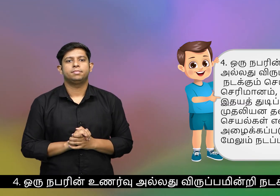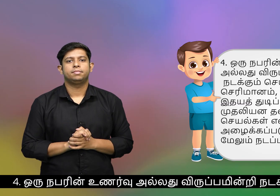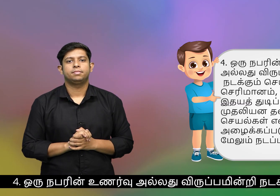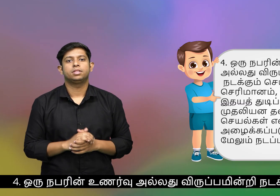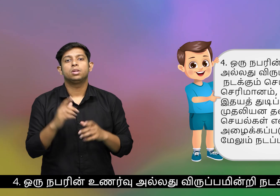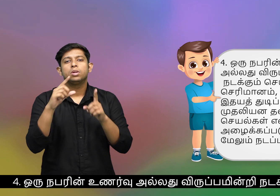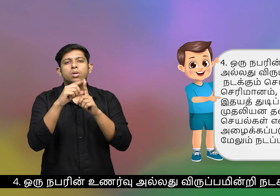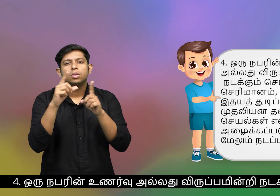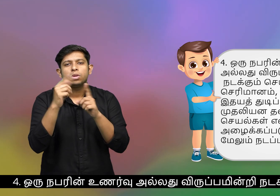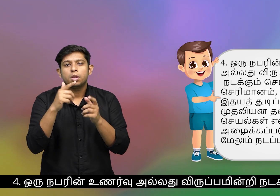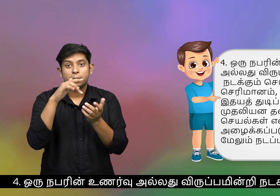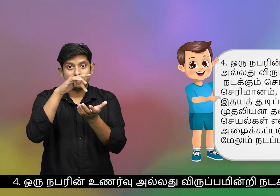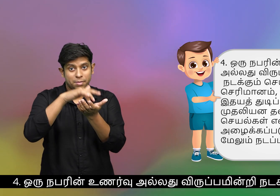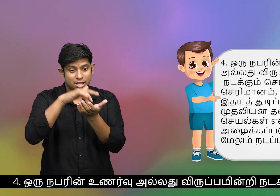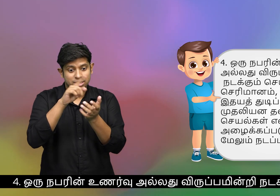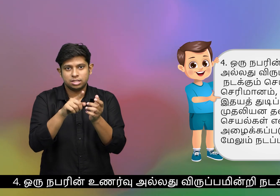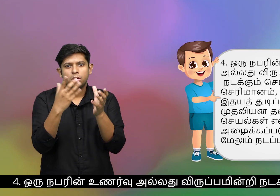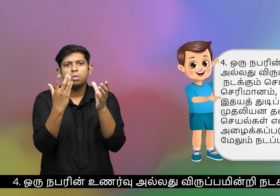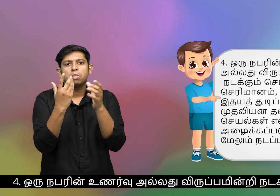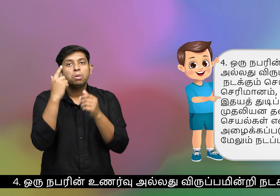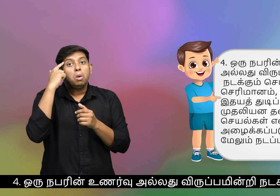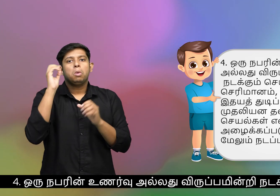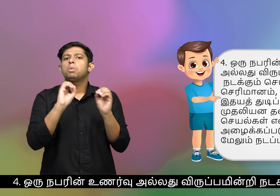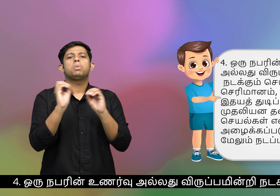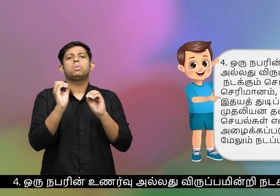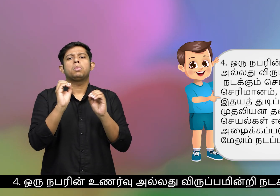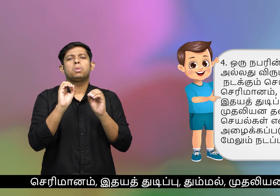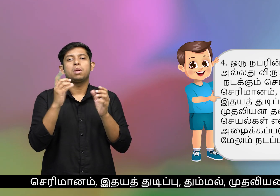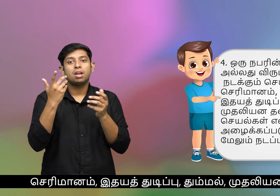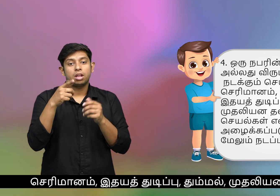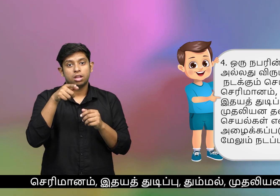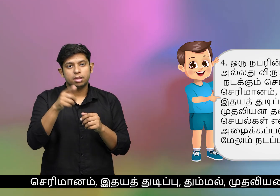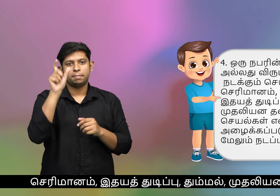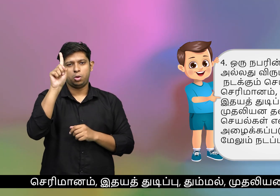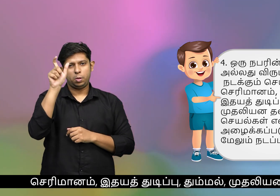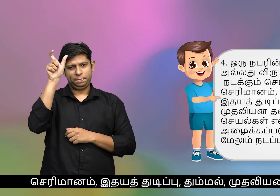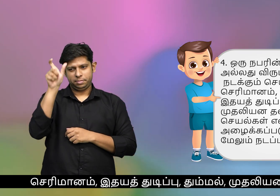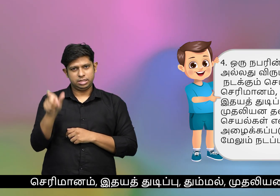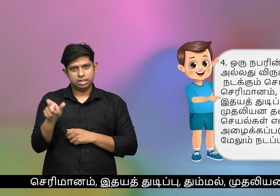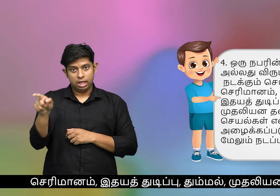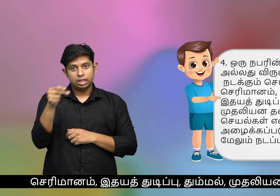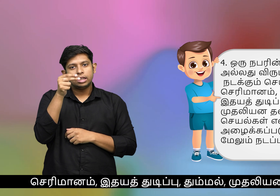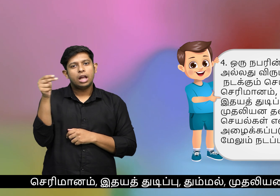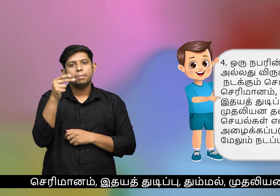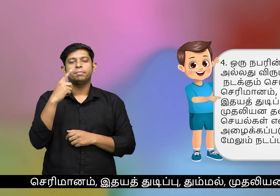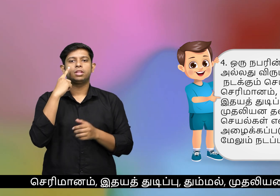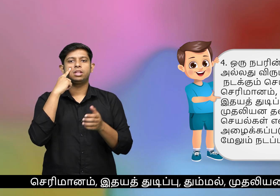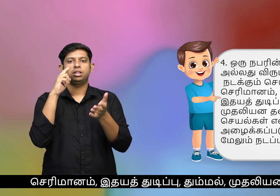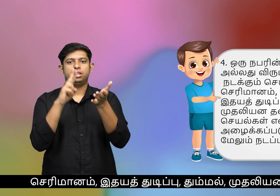ஒரு நபரின் உணர்வு அல்லது விருப்பமின்றி நடக்கும் செயல்கள் செரிமானம், இதய துடிப்பு, தும்பல் முதலியன